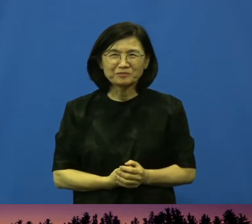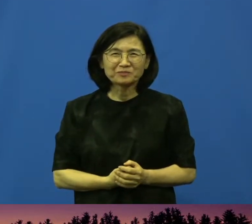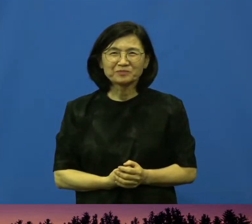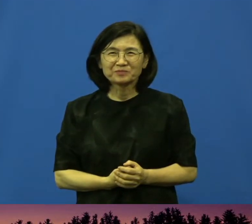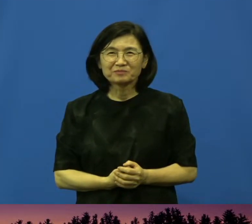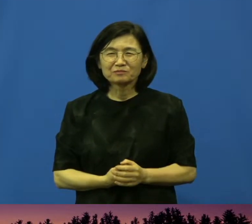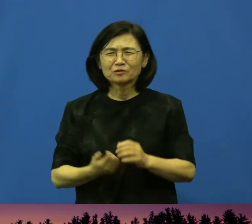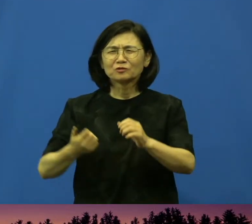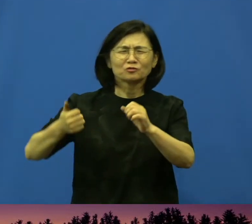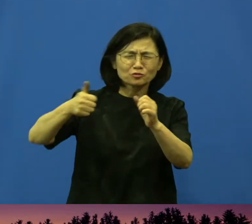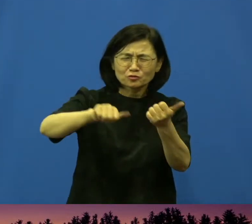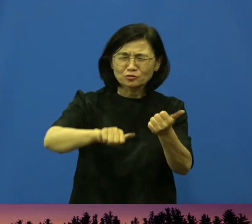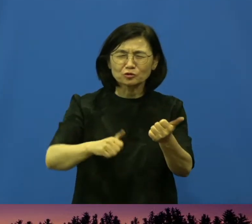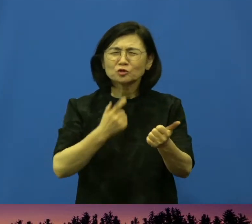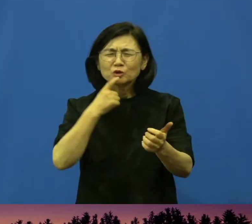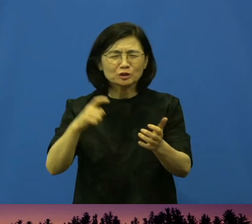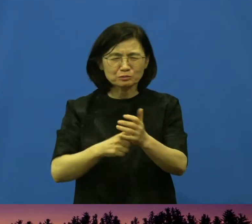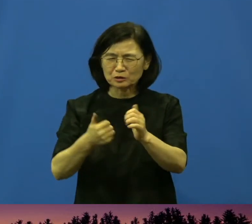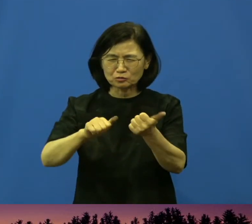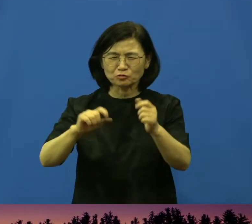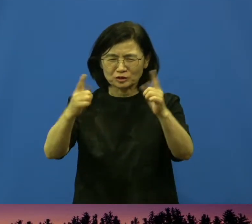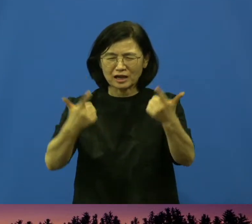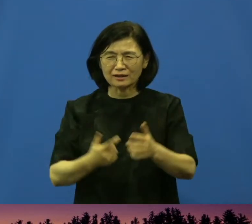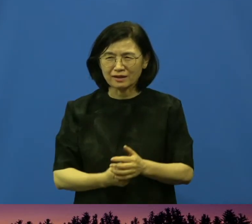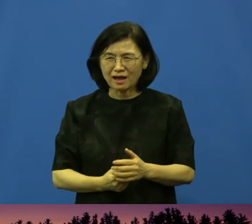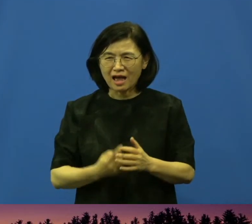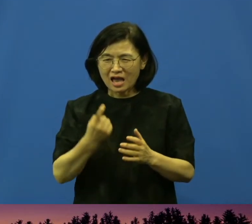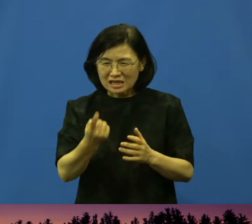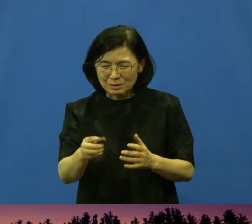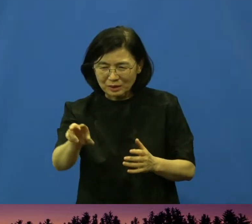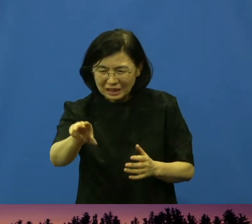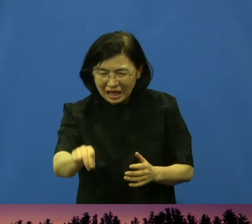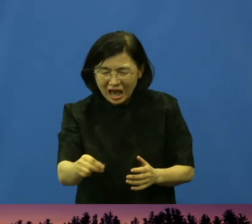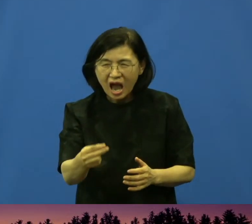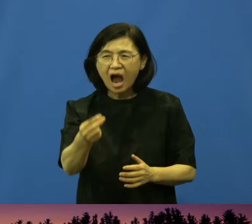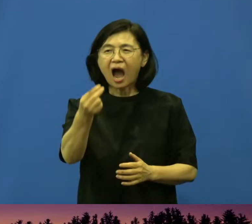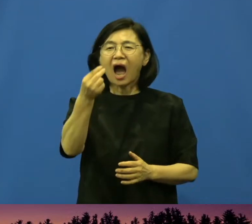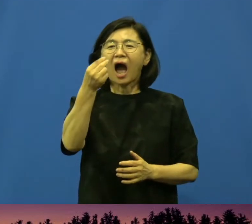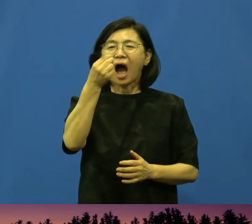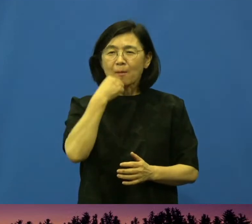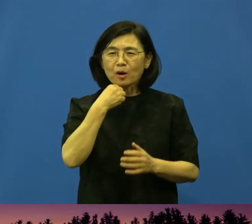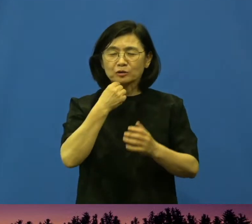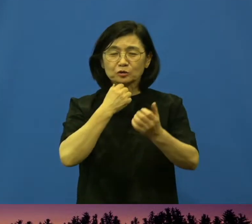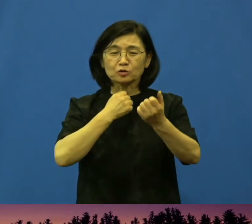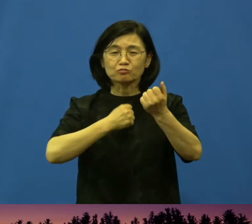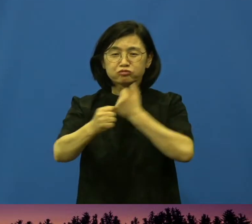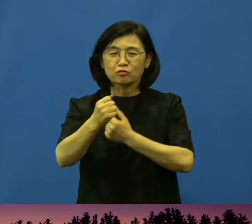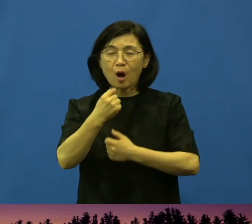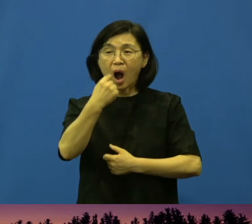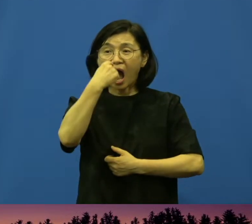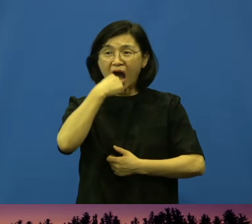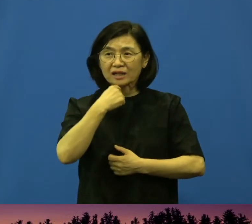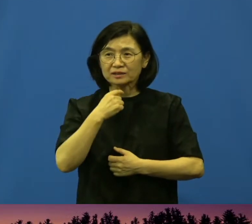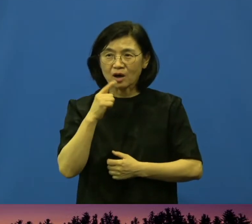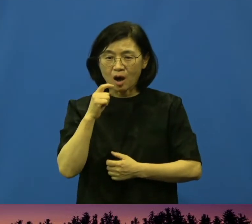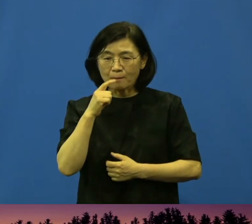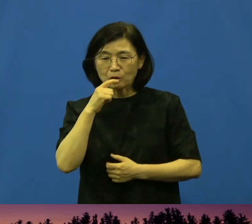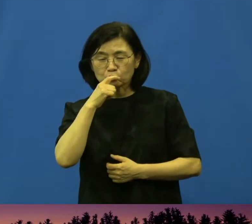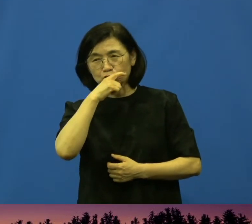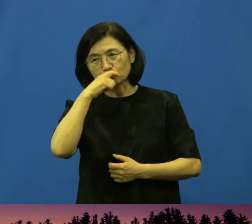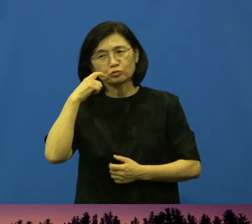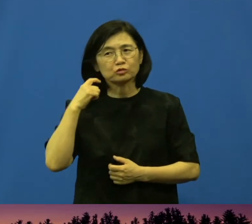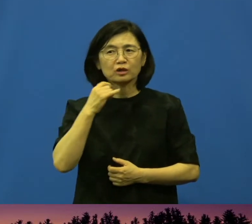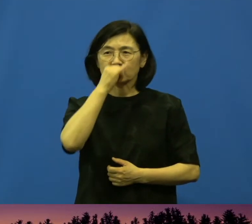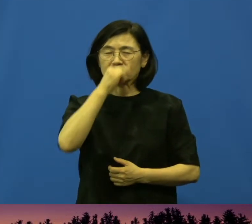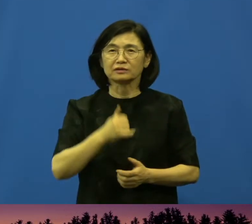안 죽어요. 쉽게 살아있다고요. 굉장히 그냥 에너지가 넘쳐요. 그냥 접시